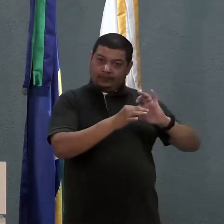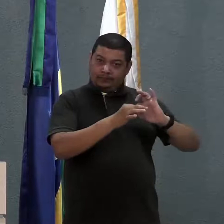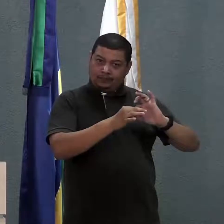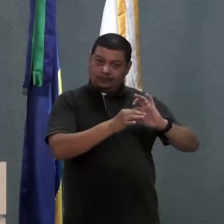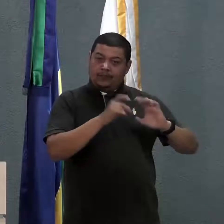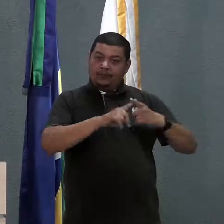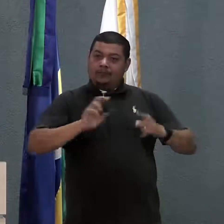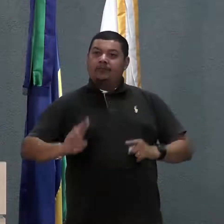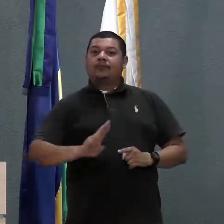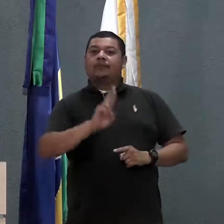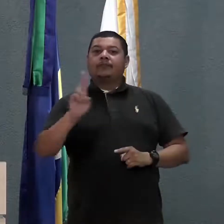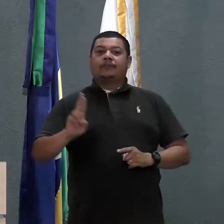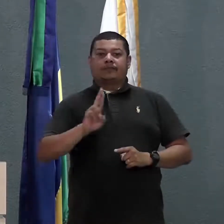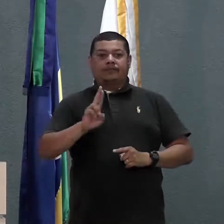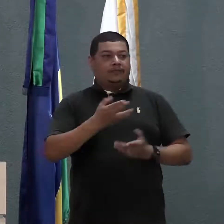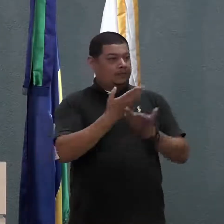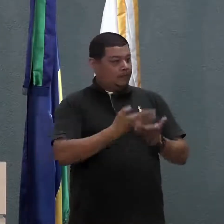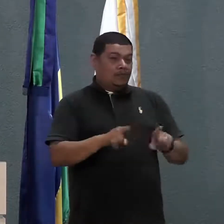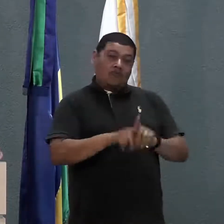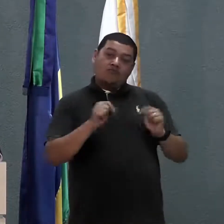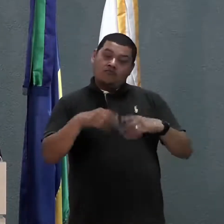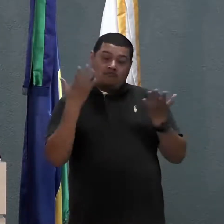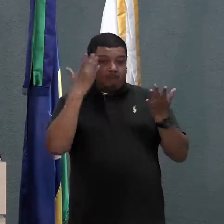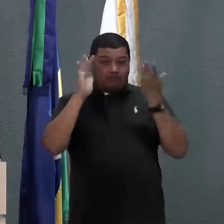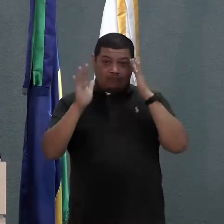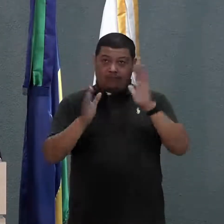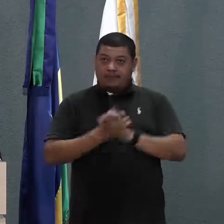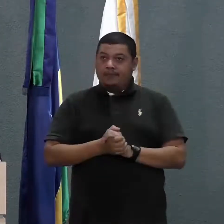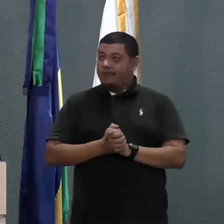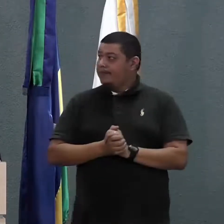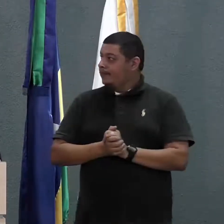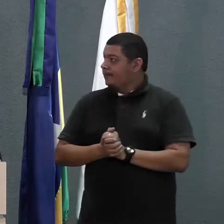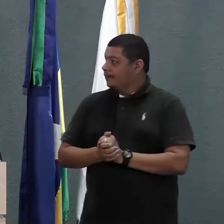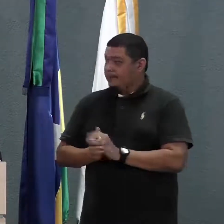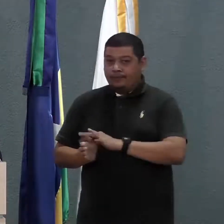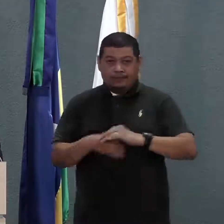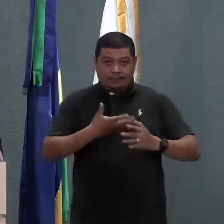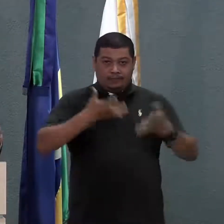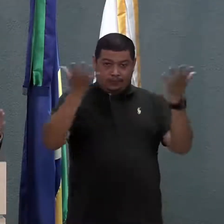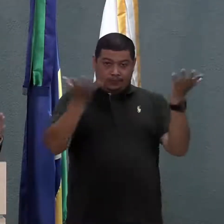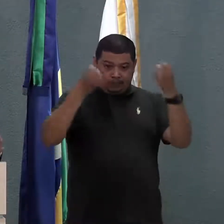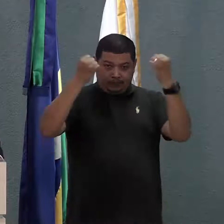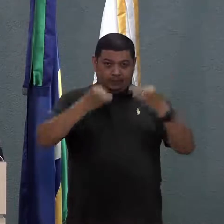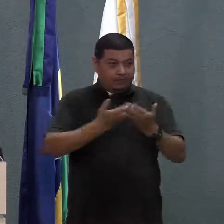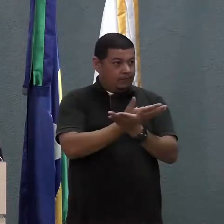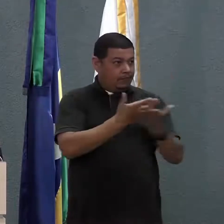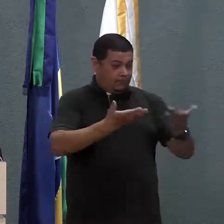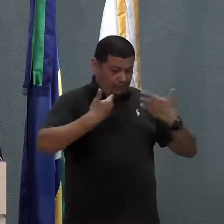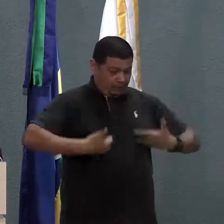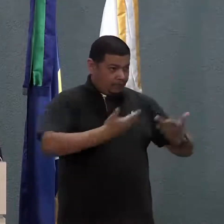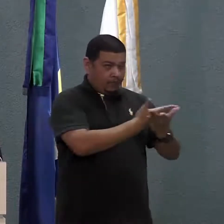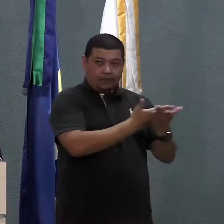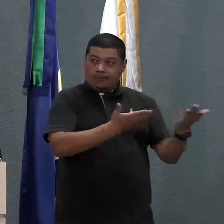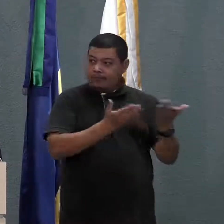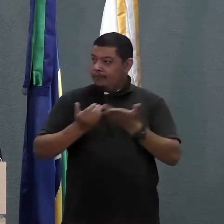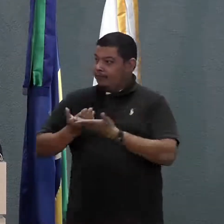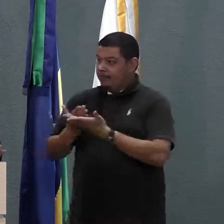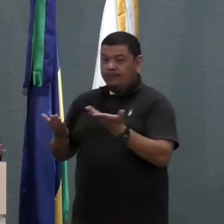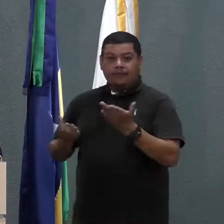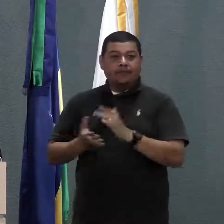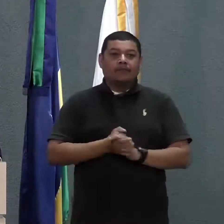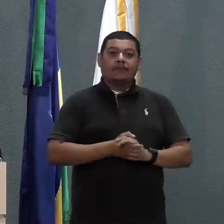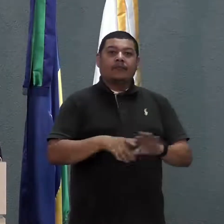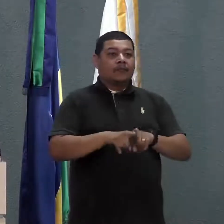mais esse espaço que a gente, se Deus quiser, vamos conquistar. Então, eu queria colocar a disposição desse poder